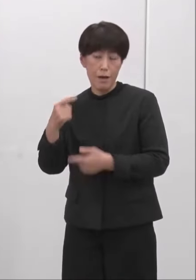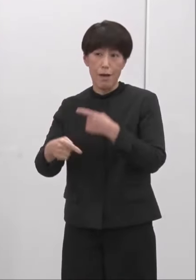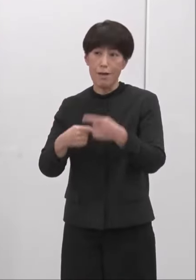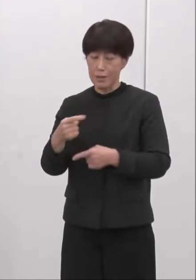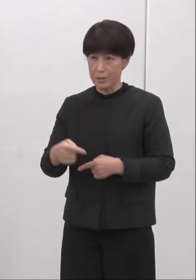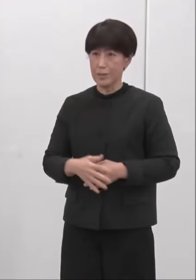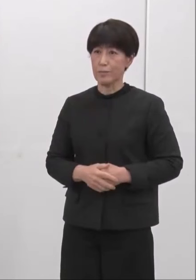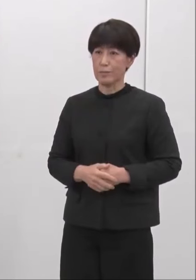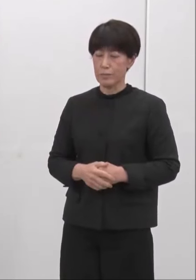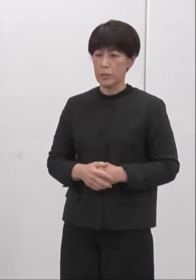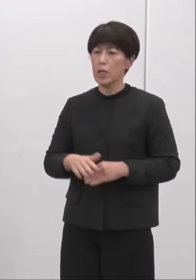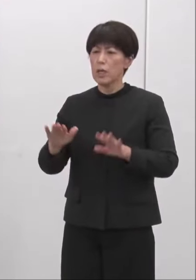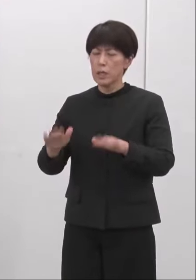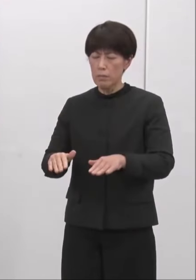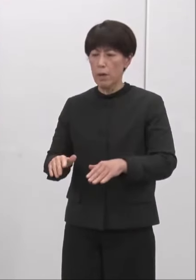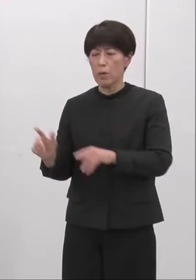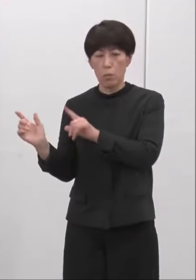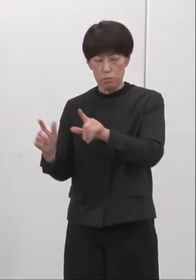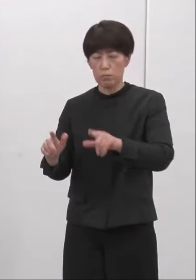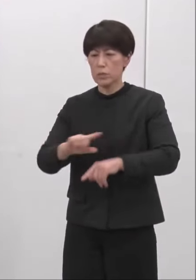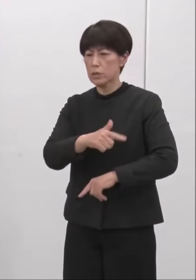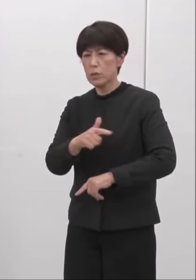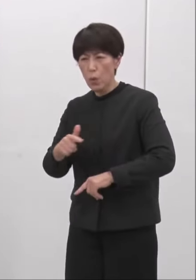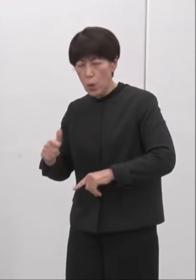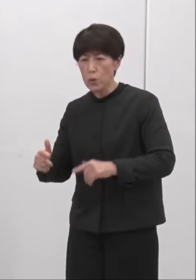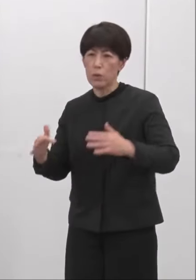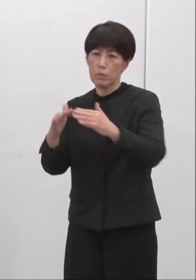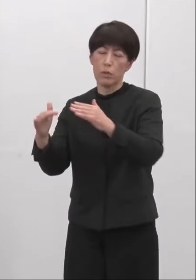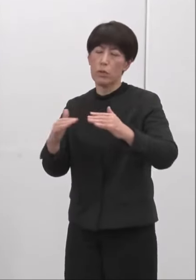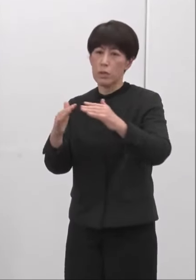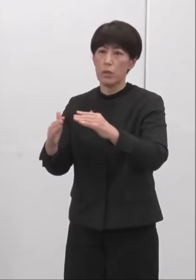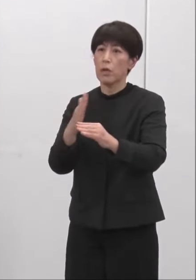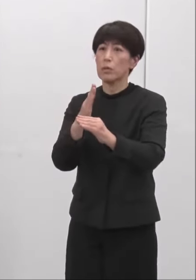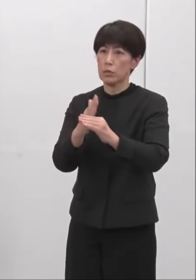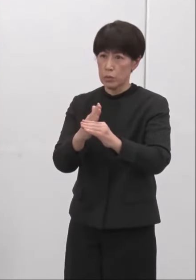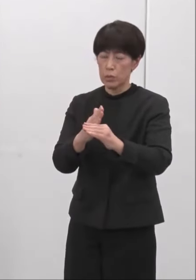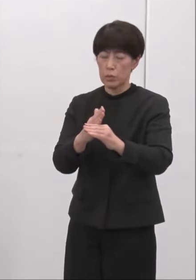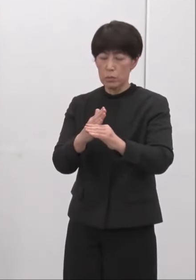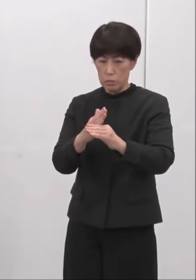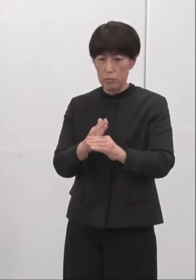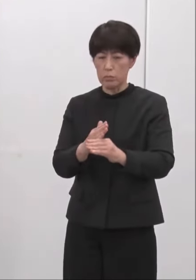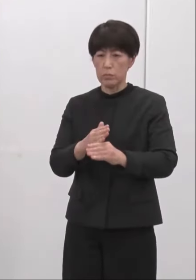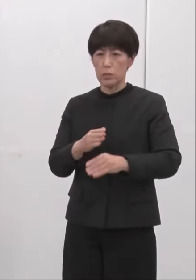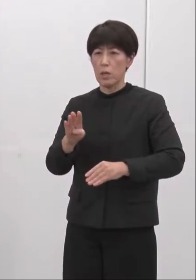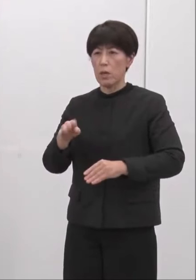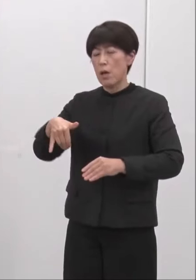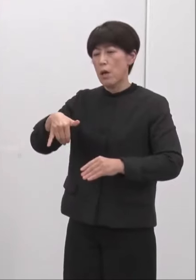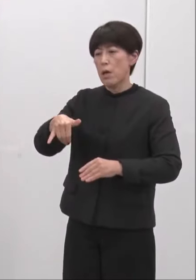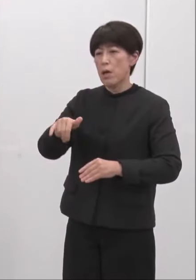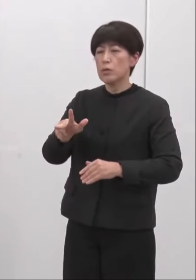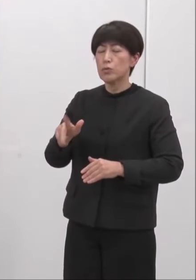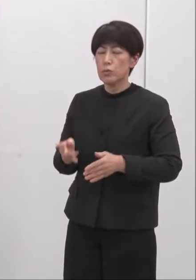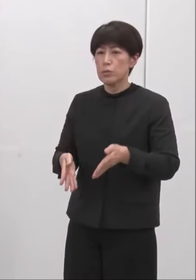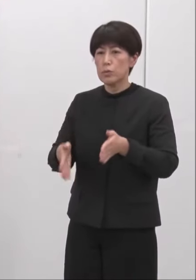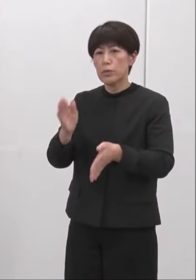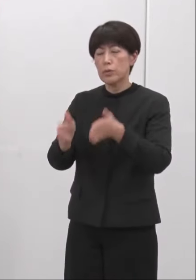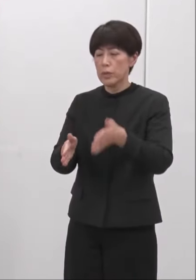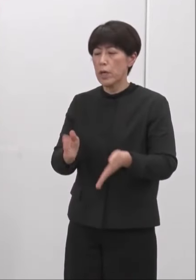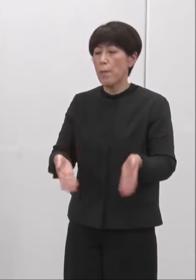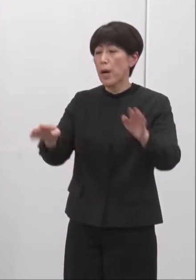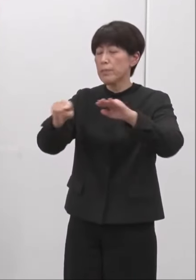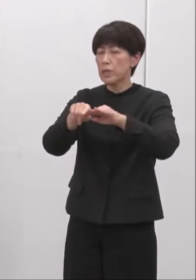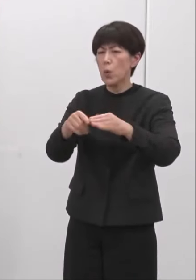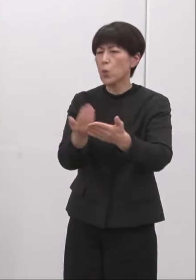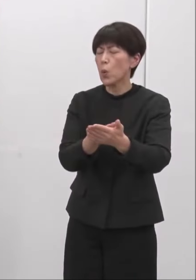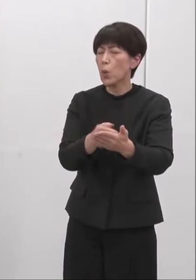ていろんな議論を今してますので、ヘルスケアパビリオンを残した形で開発するであったり、ま